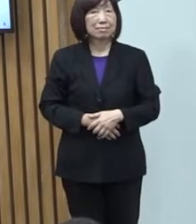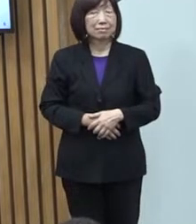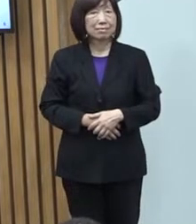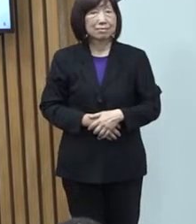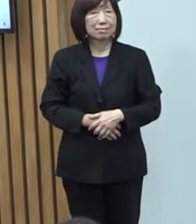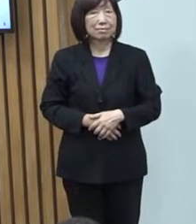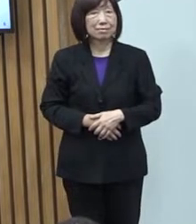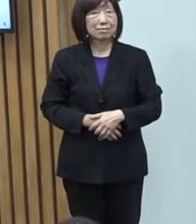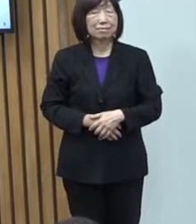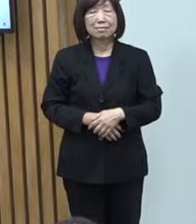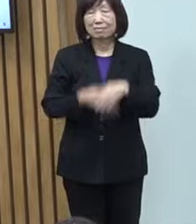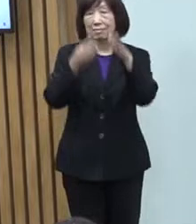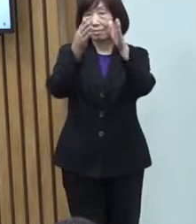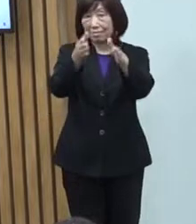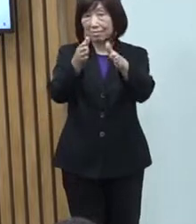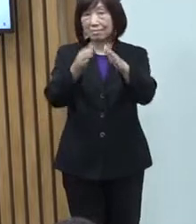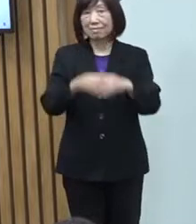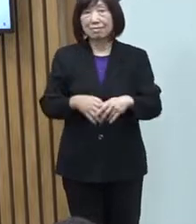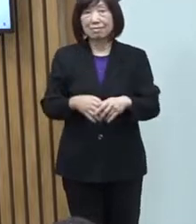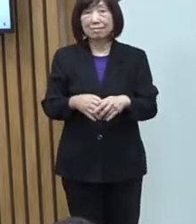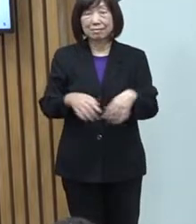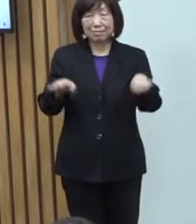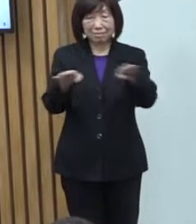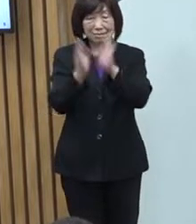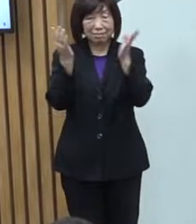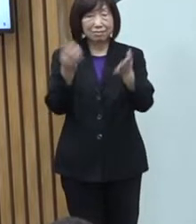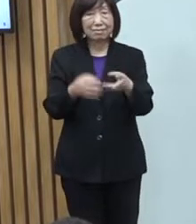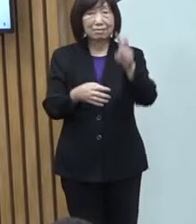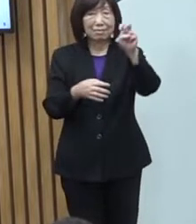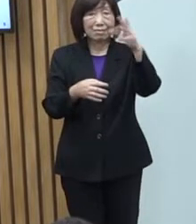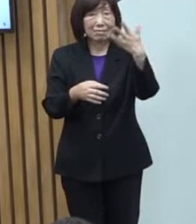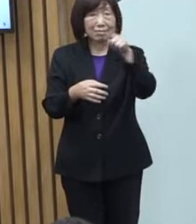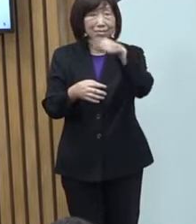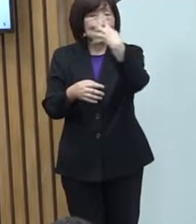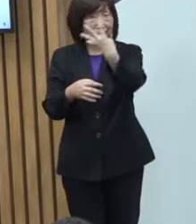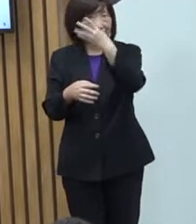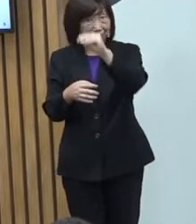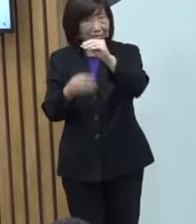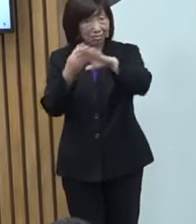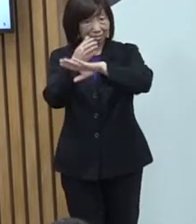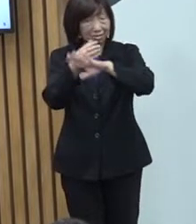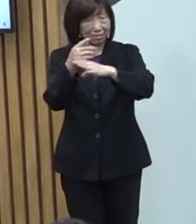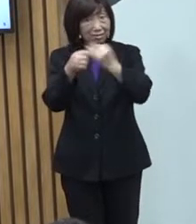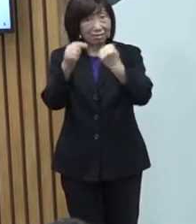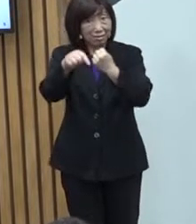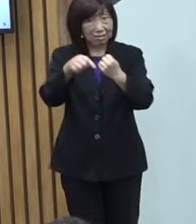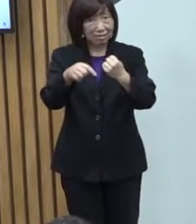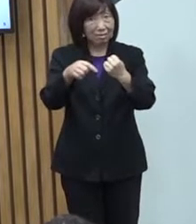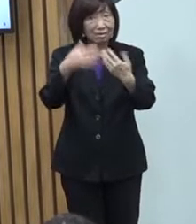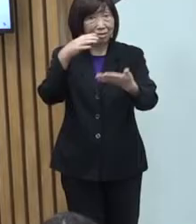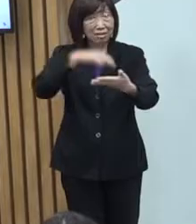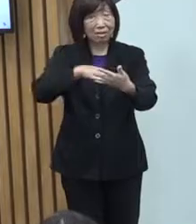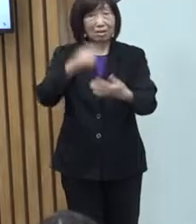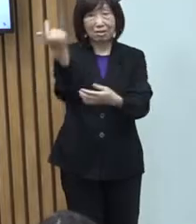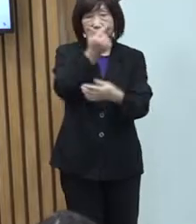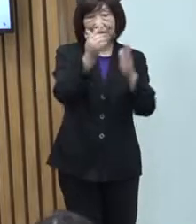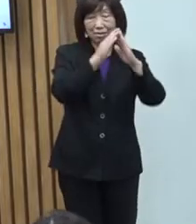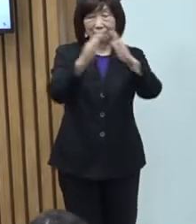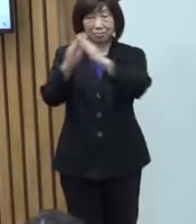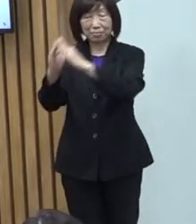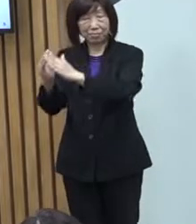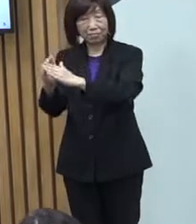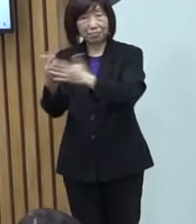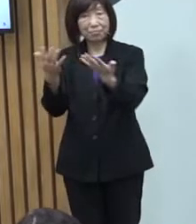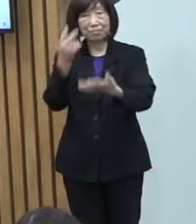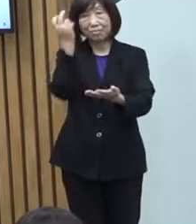那分析一下我们这一次开征的这个 28.4 万辆的车，其中六个直辖市也就是六都